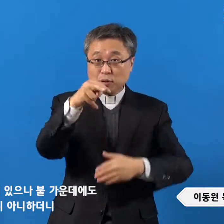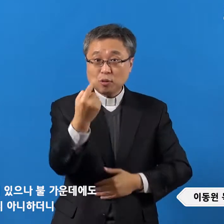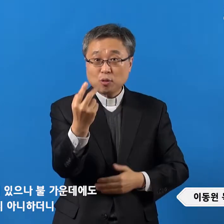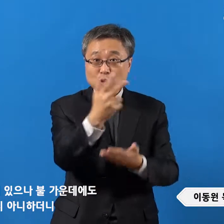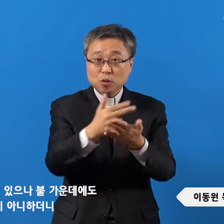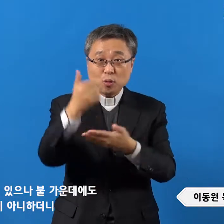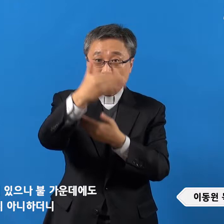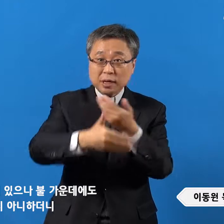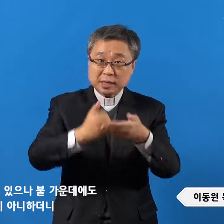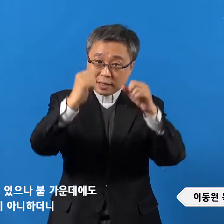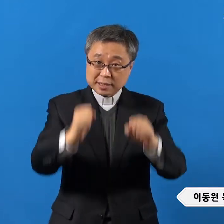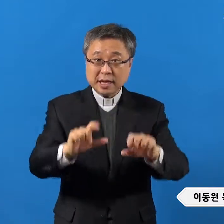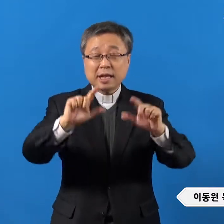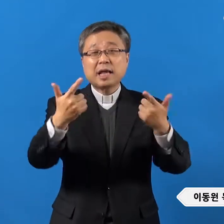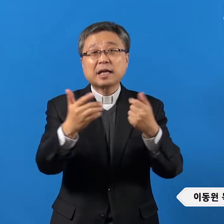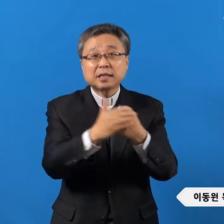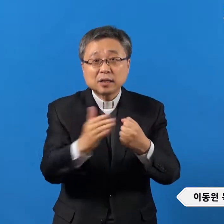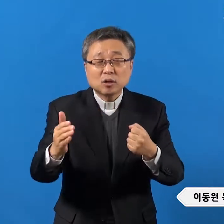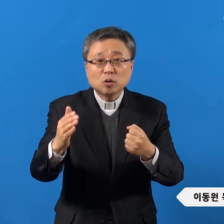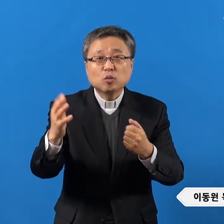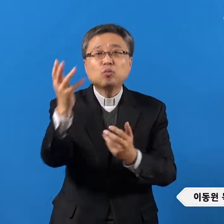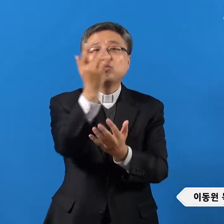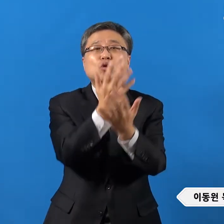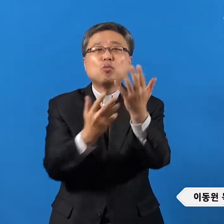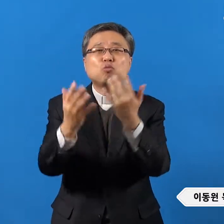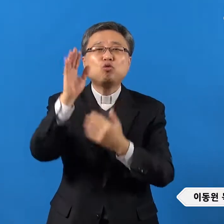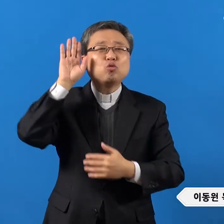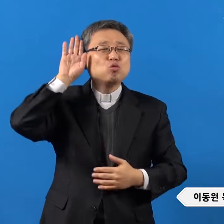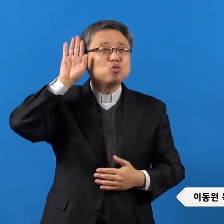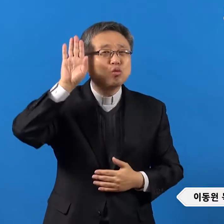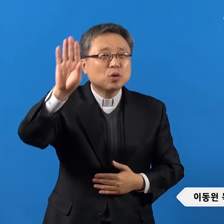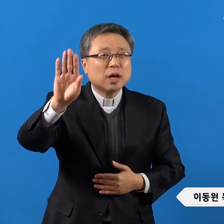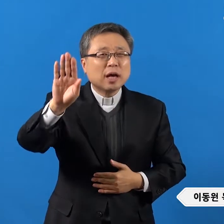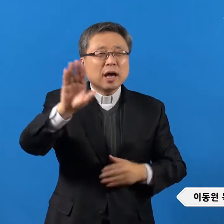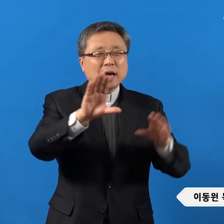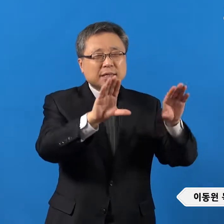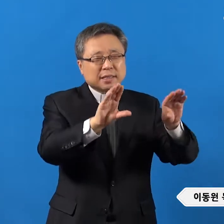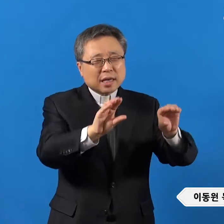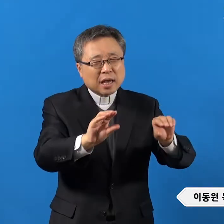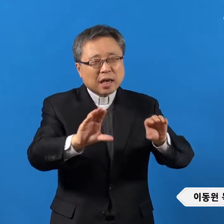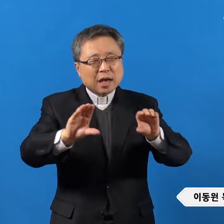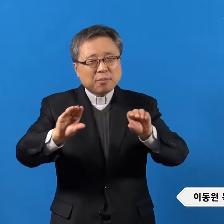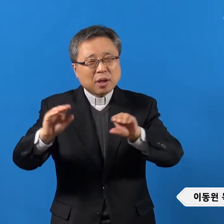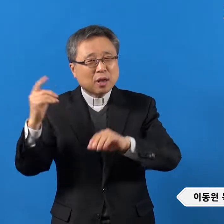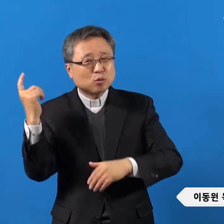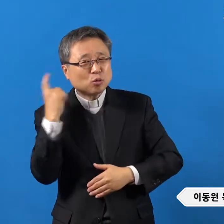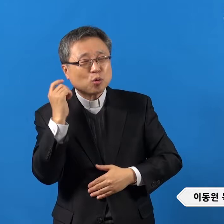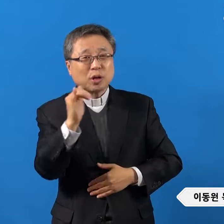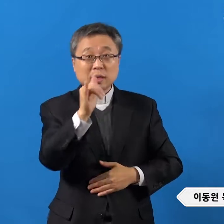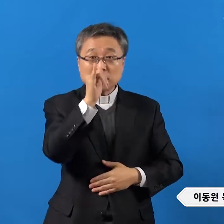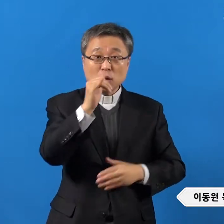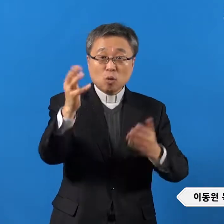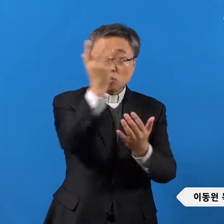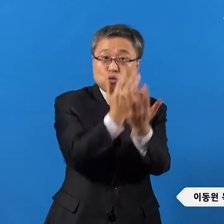계시지 아니하더니 그 다음에 불 후에 세미한 소리가 있는지라. 불 후에 뭐가 있었다